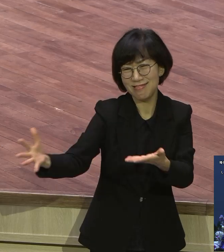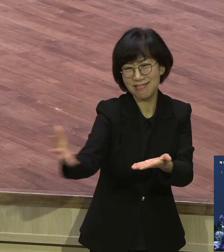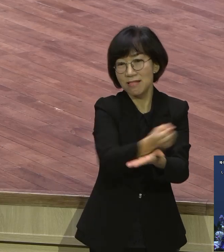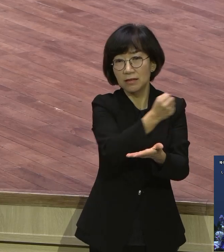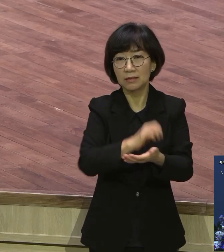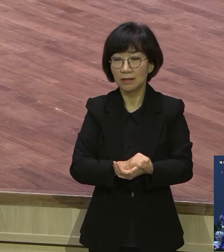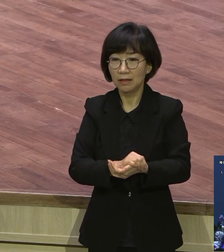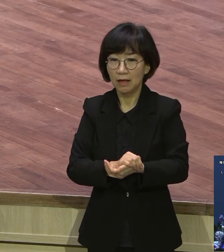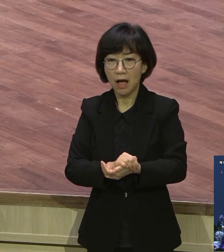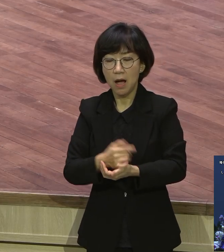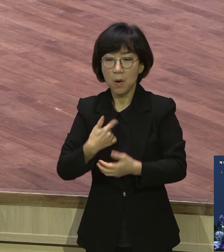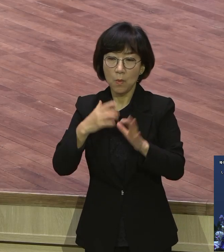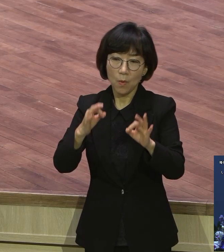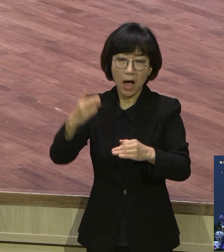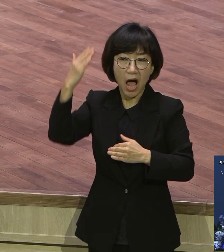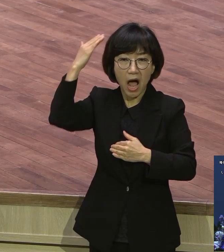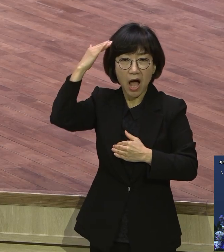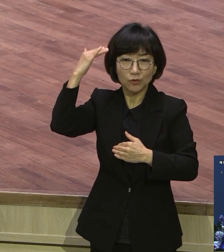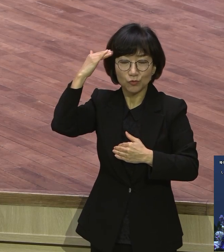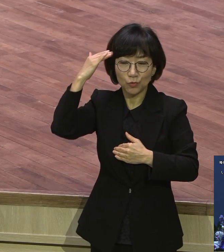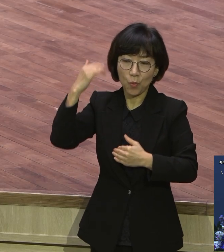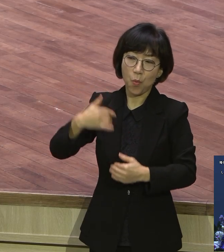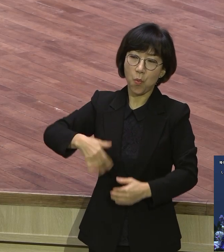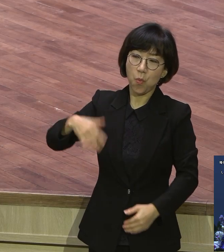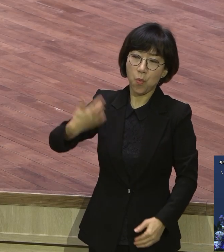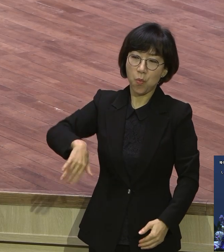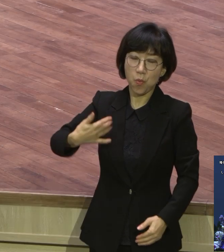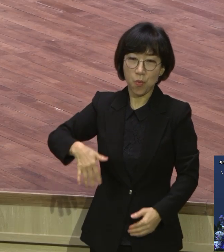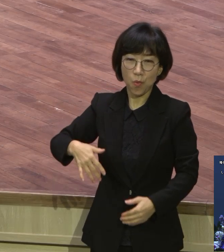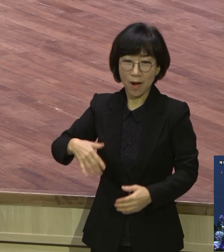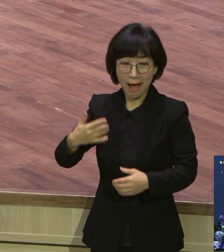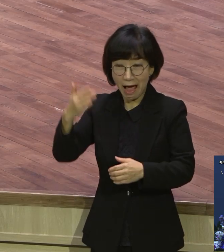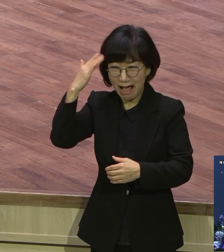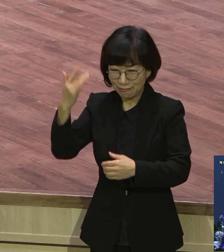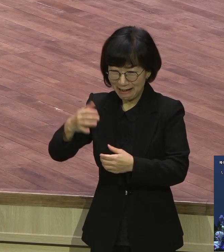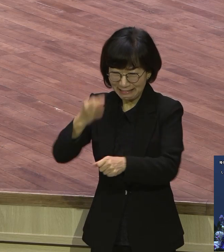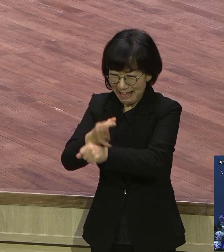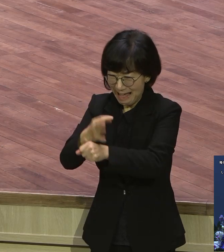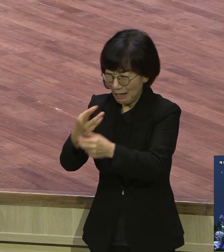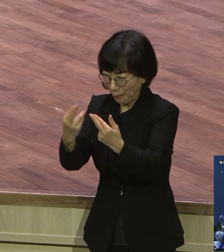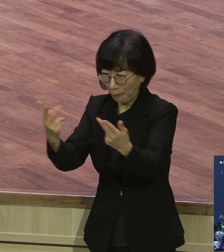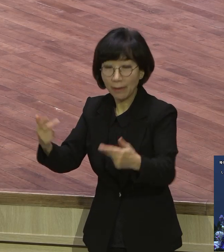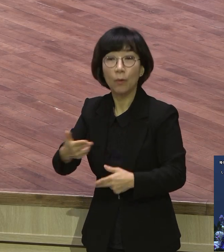우리나라가 훨씬 수준이 높아요 그건 싸지 안하잖아요 미국 난리 나세요 지금